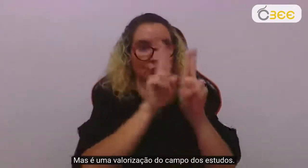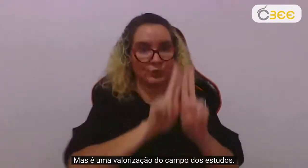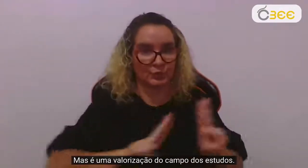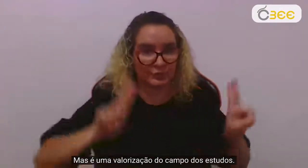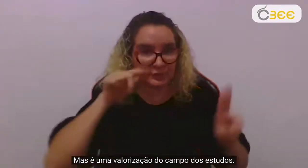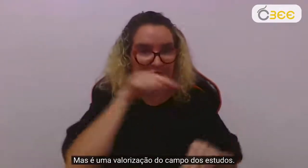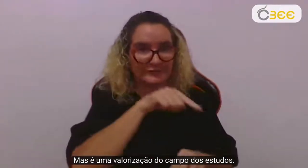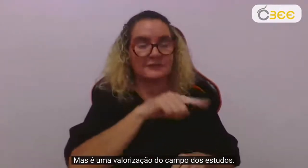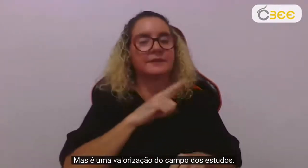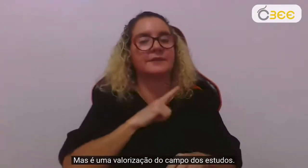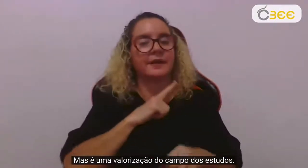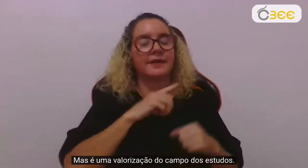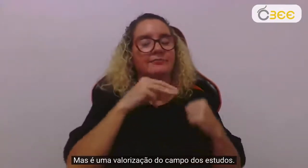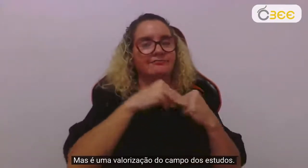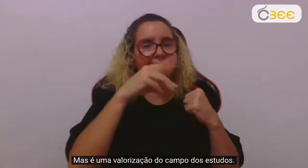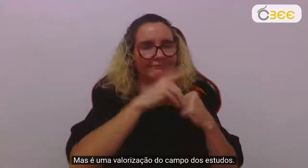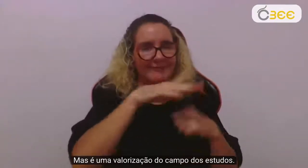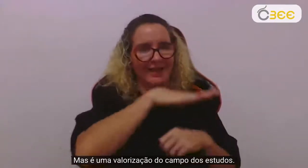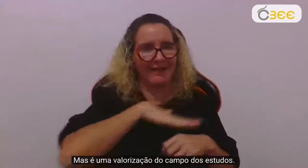campo dos estudos.